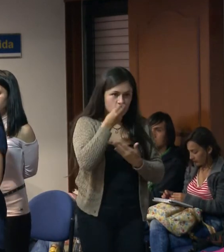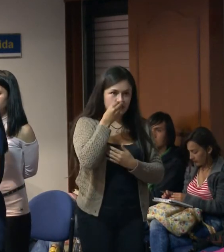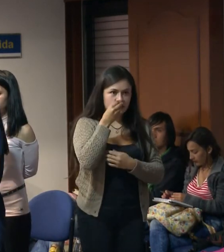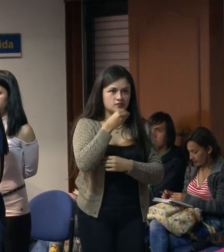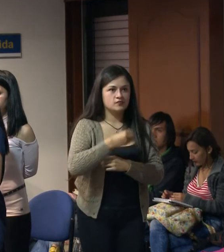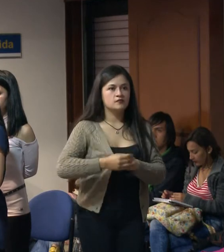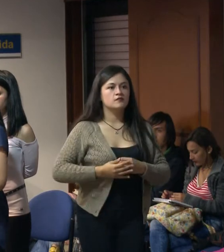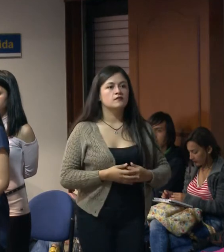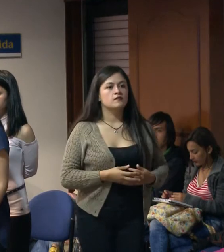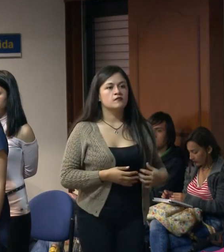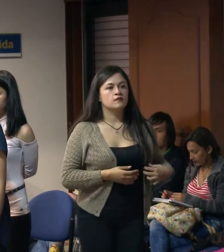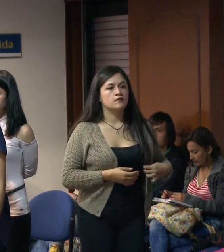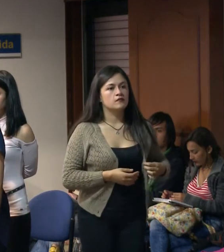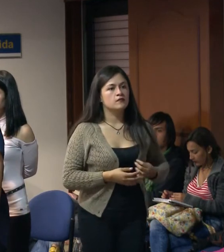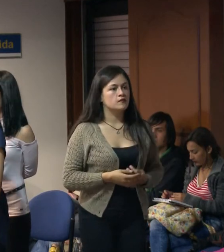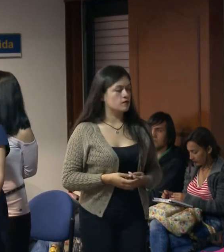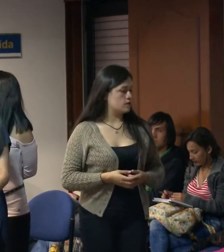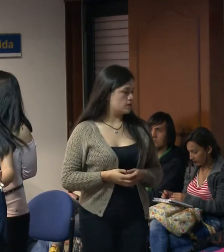Entonces,